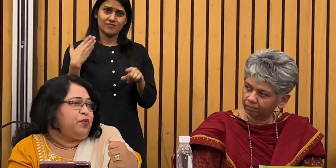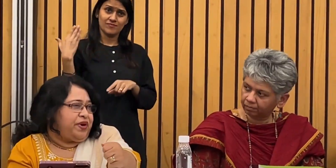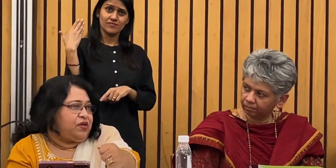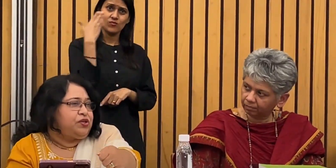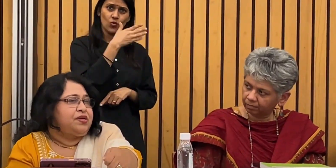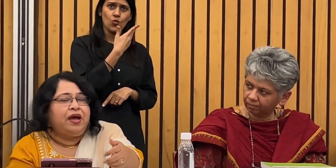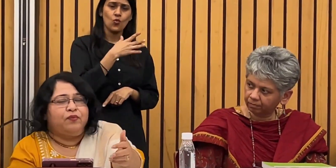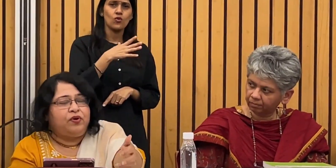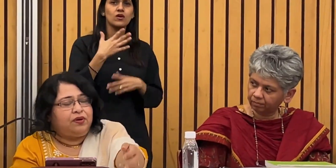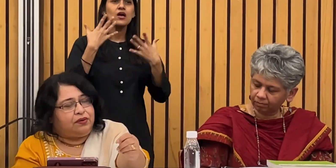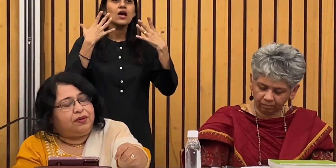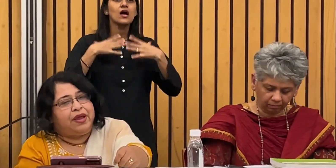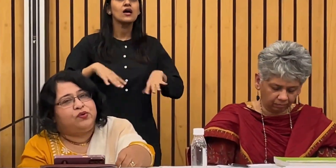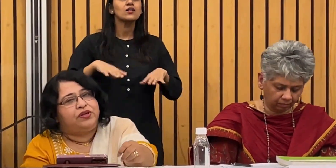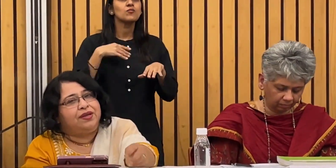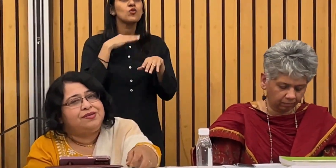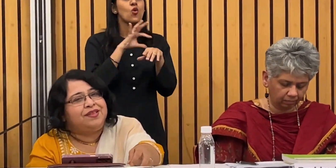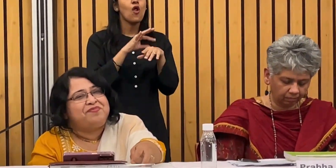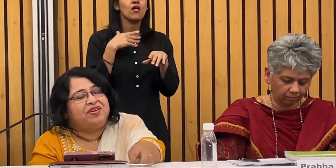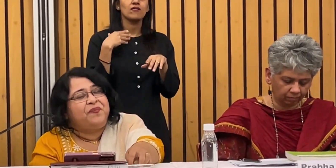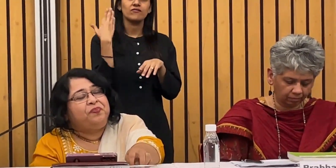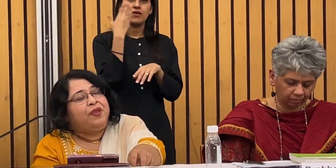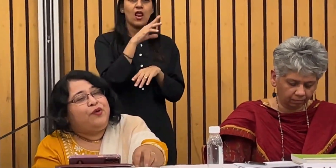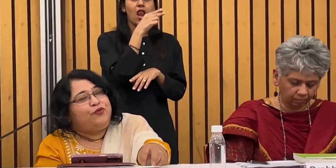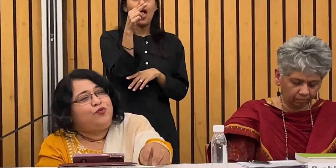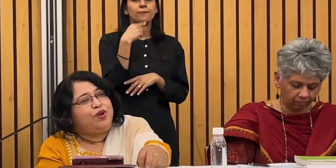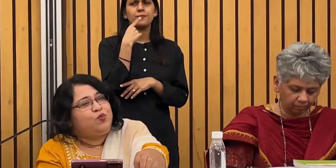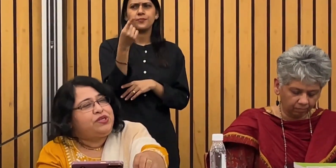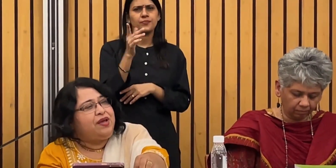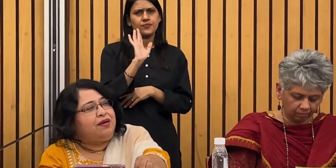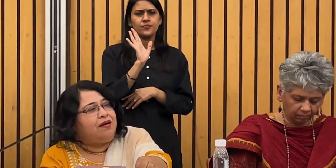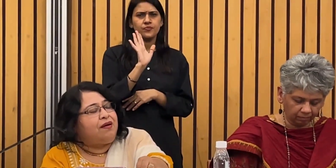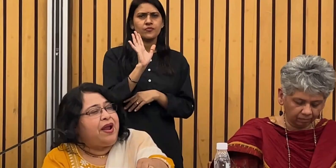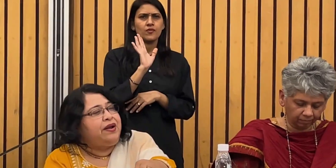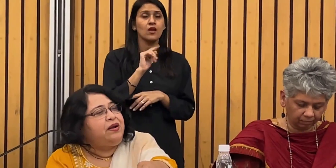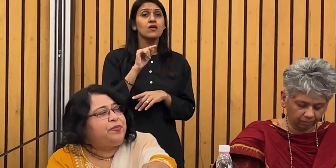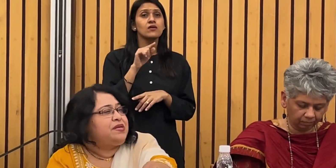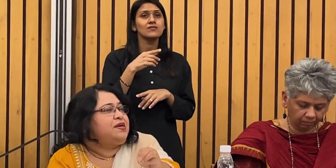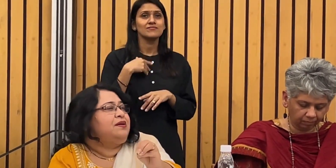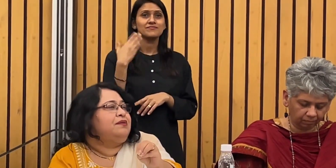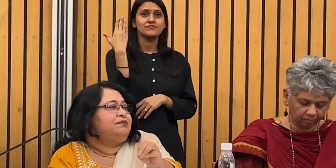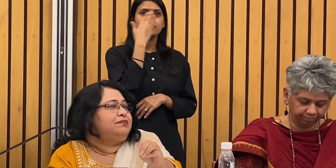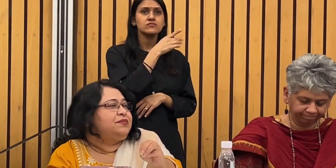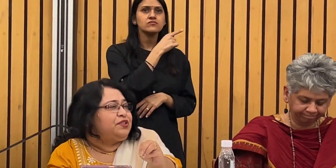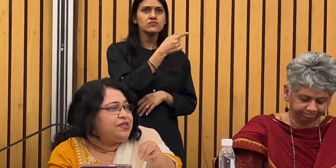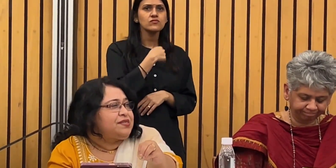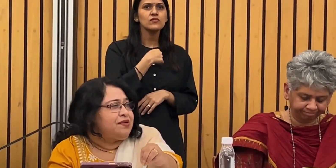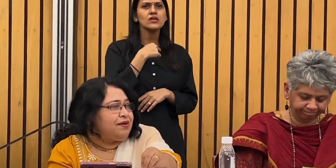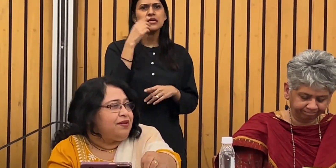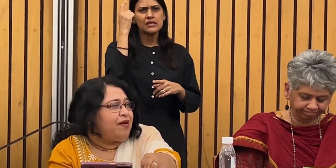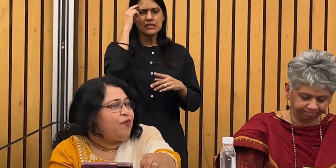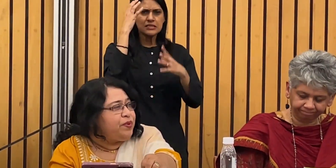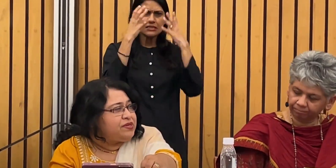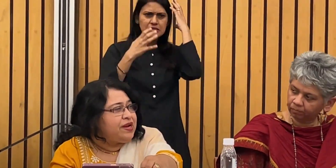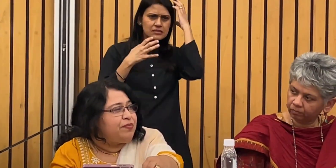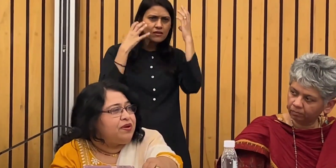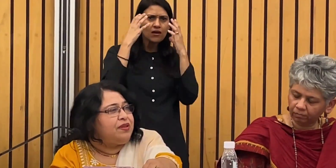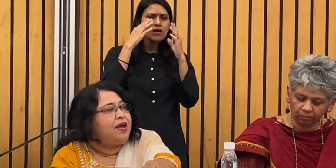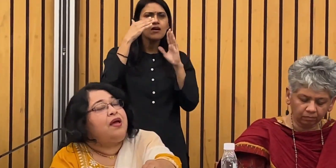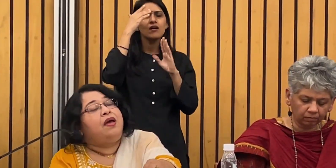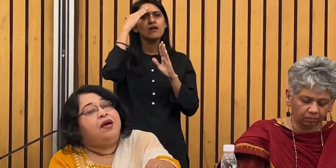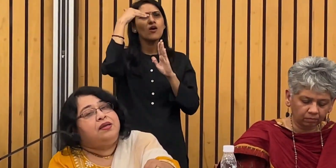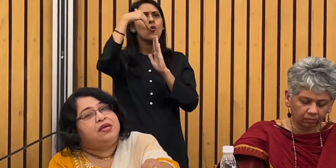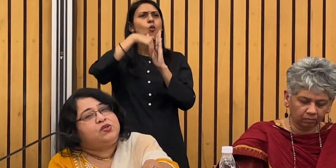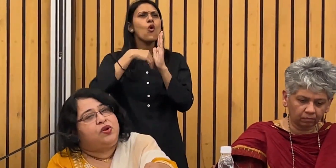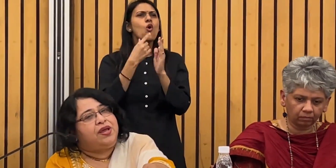एक ऑर्थोपेडिशियन, आई वोंट लाइक टू टेक हिज नेम हियर, सो उन्होंने मुझे एंटी डिप्रेसेंट सजेस्ट कर दिया, वो प्रिस्क्राइब कर